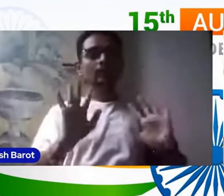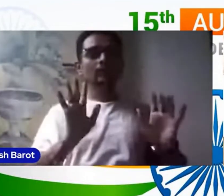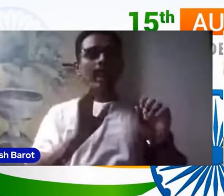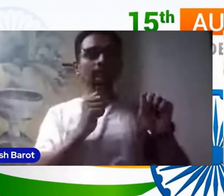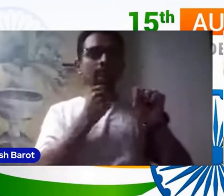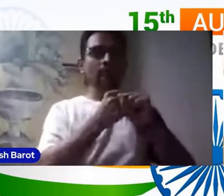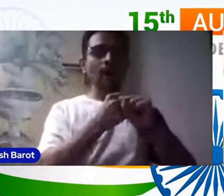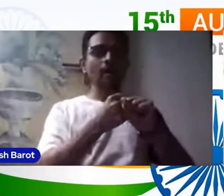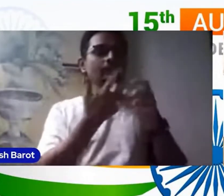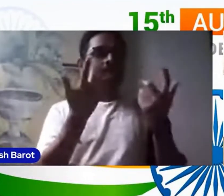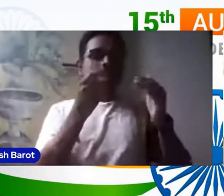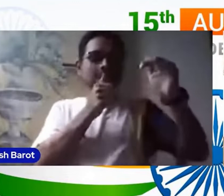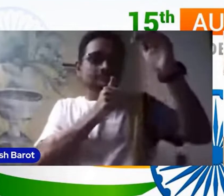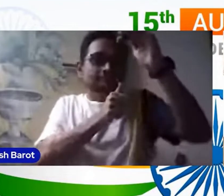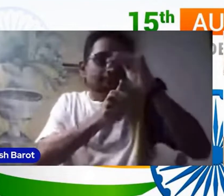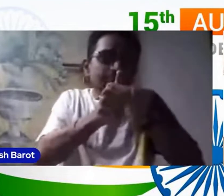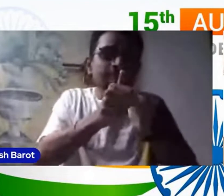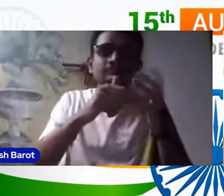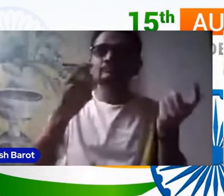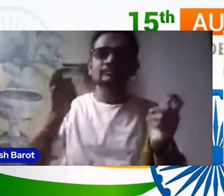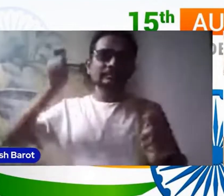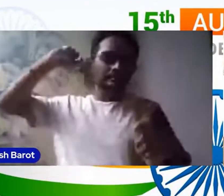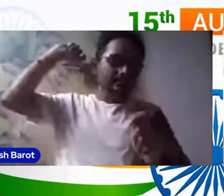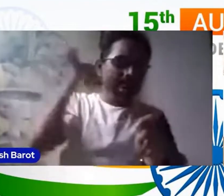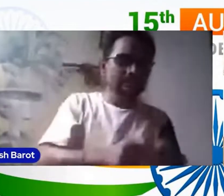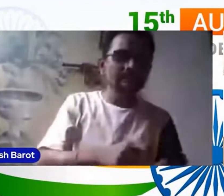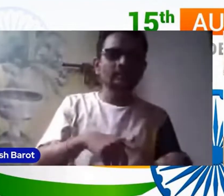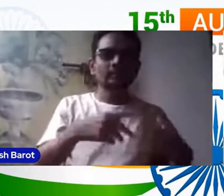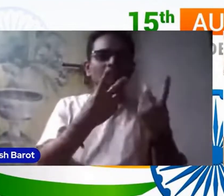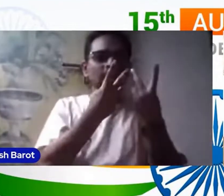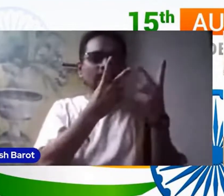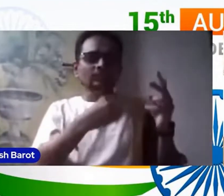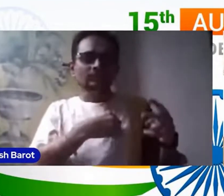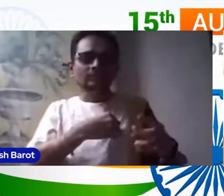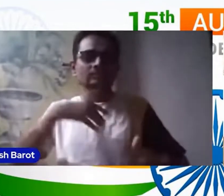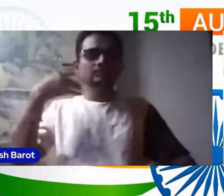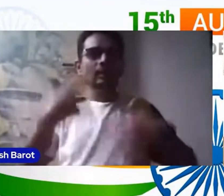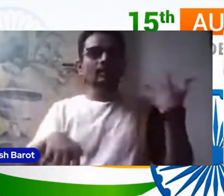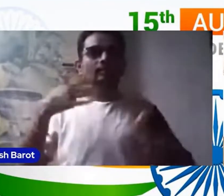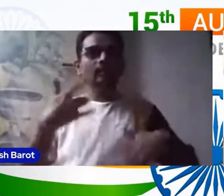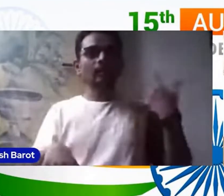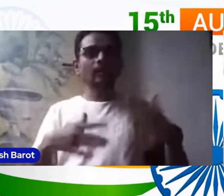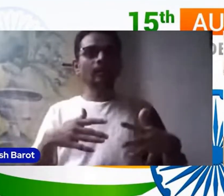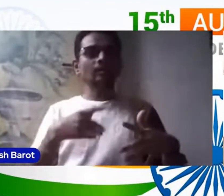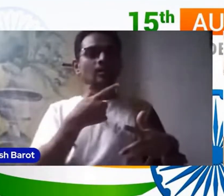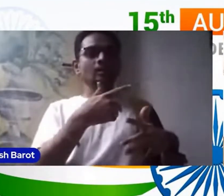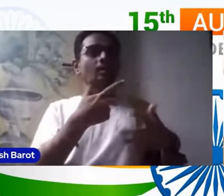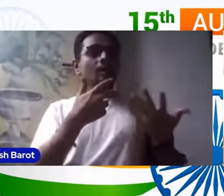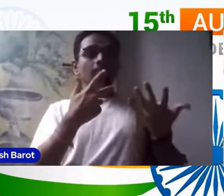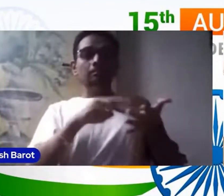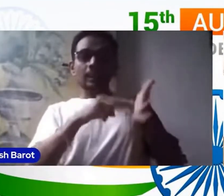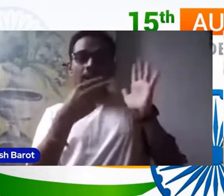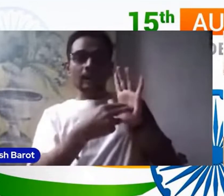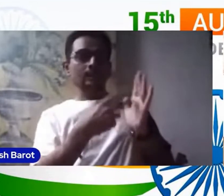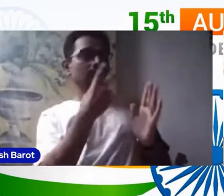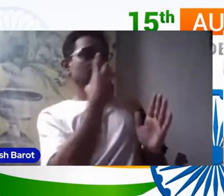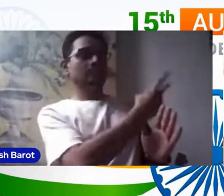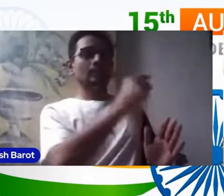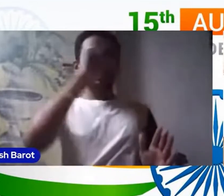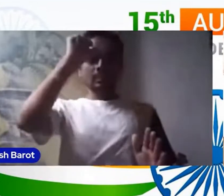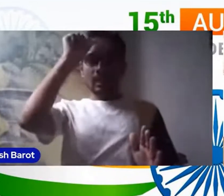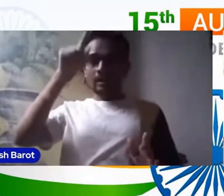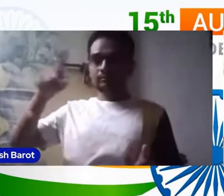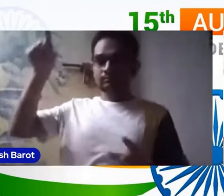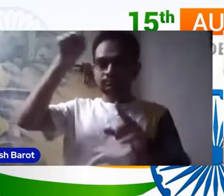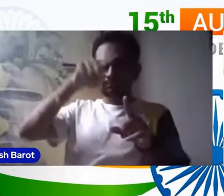किया था और अभी तब वो फाइटिंग कर रहे थे, कौन कहाँ से घुसपैठ हो रही है, कहाँ लोग आ रहे हैं और सफ़र कर रहे हैं